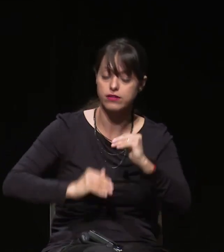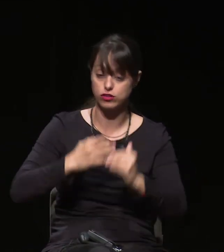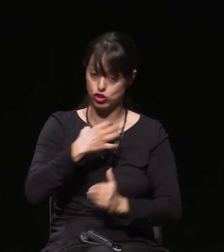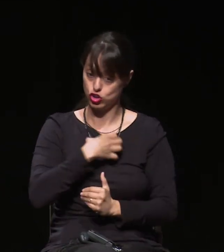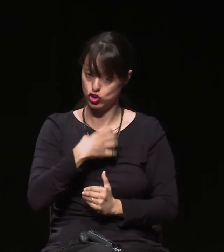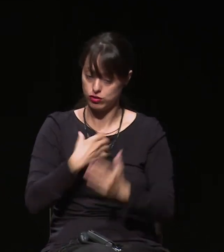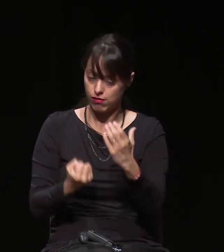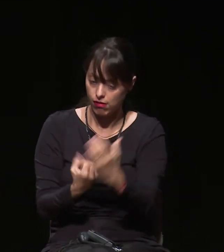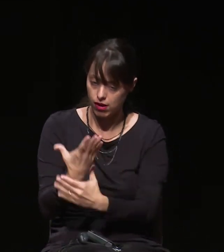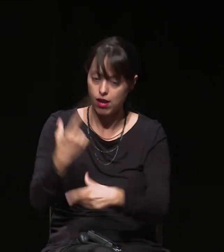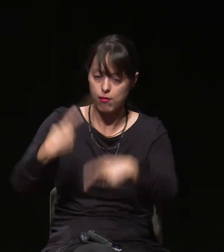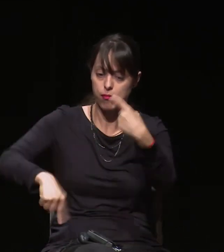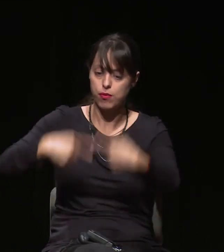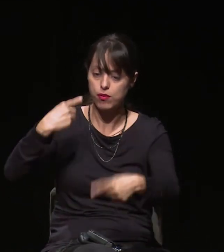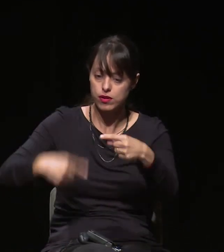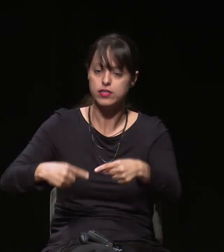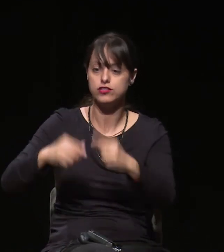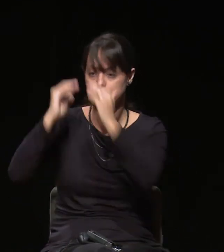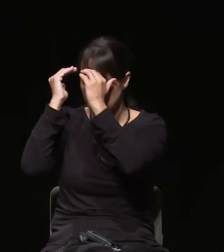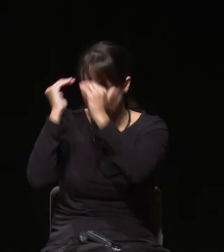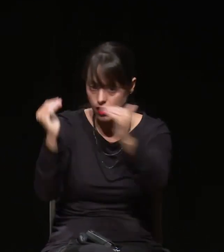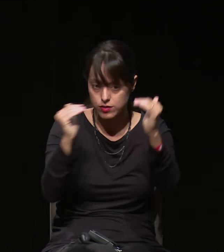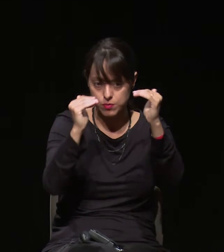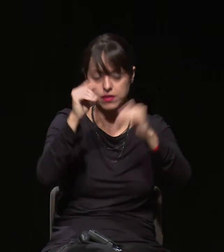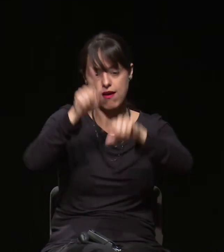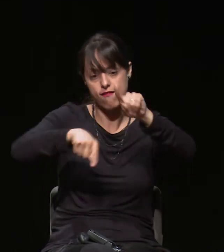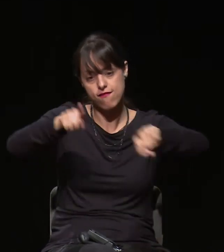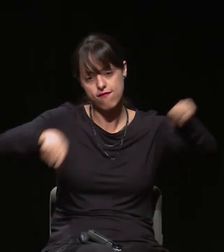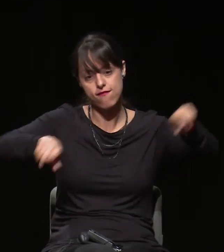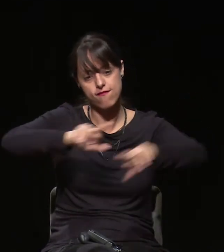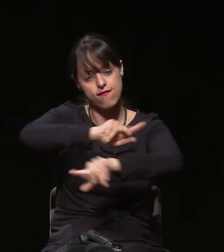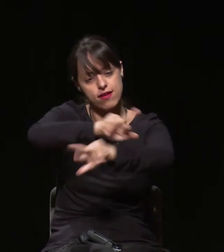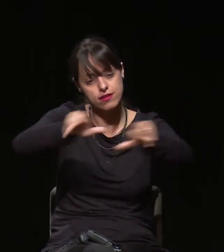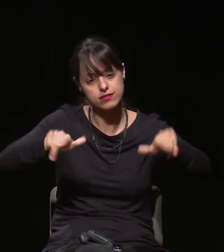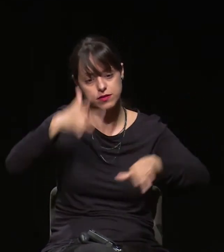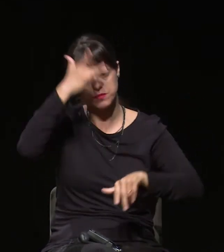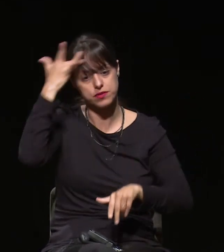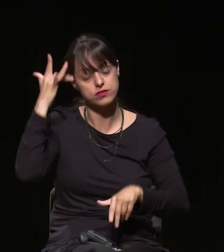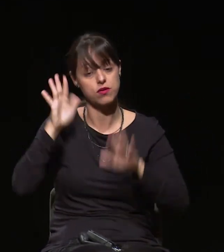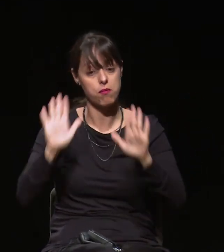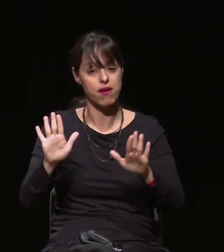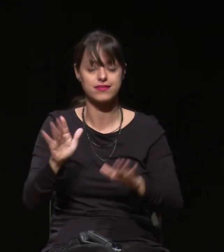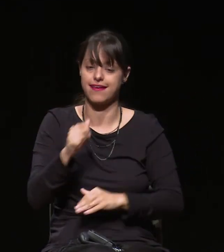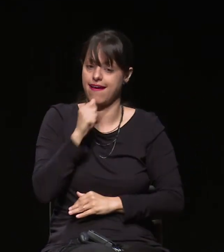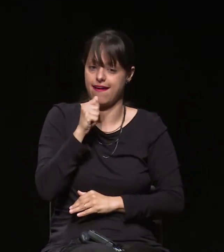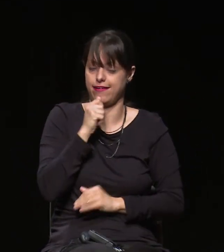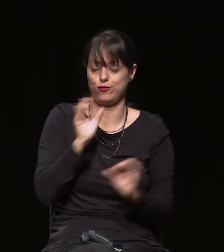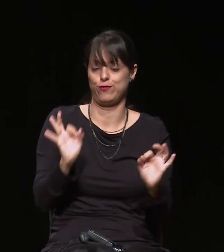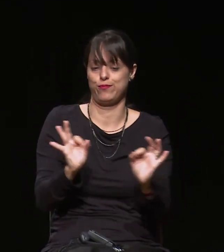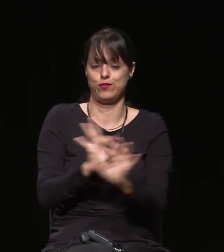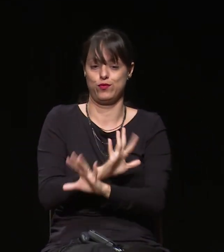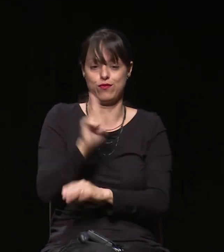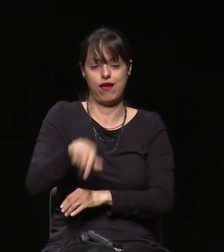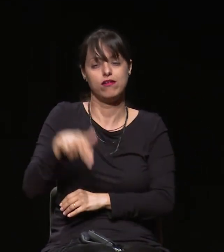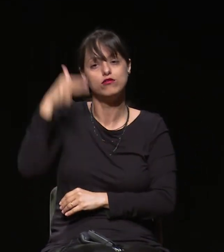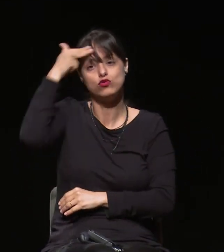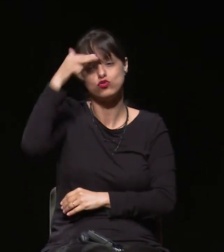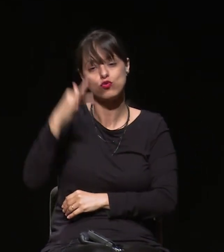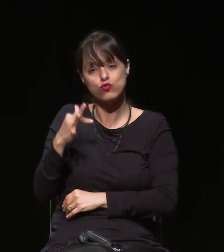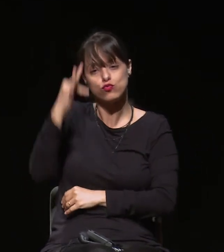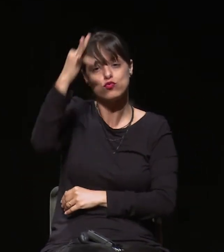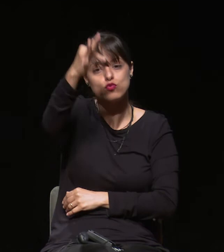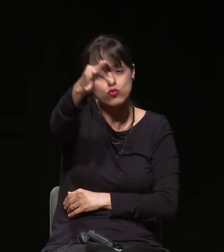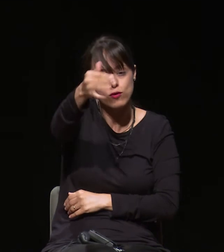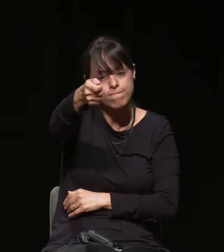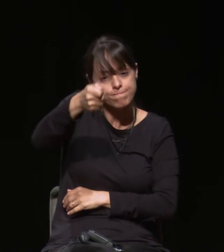plurais, inclusivas e variadas. Tal utopia ainda está longe de ser realidade, em geral, e de forma